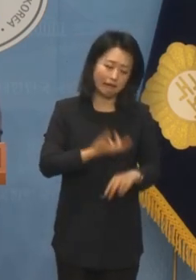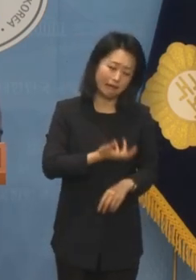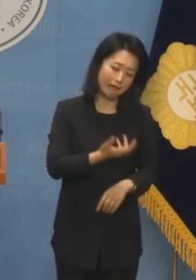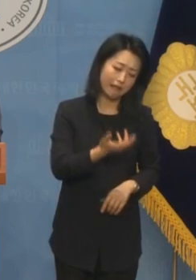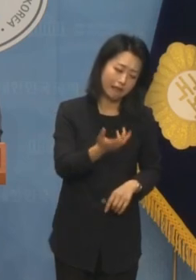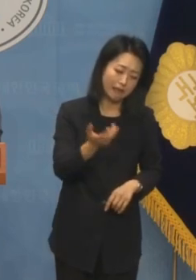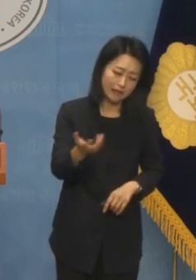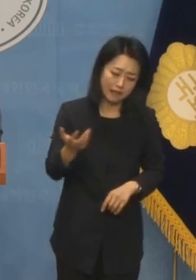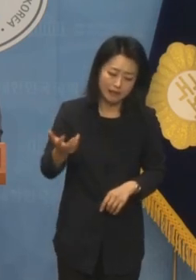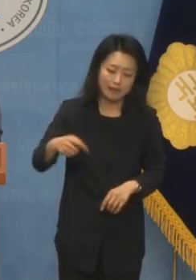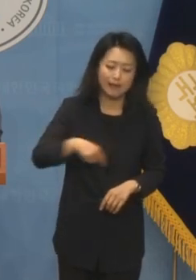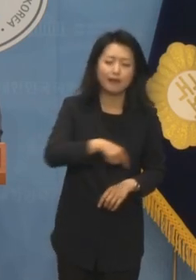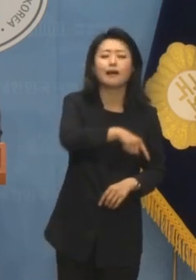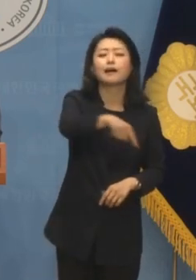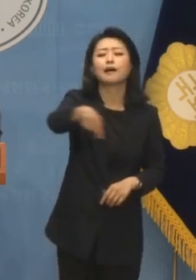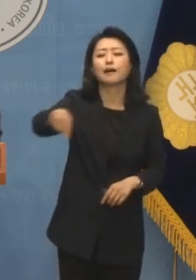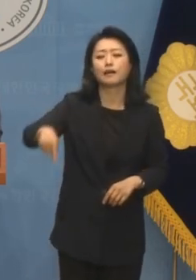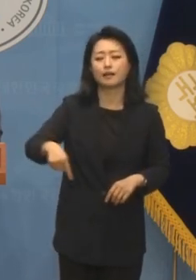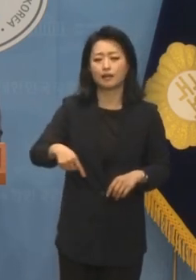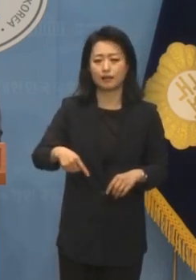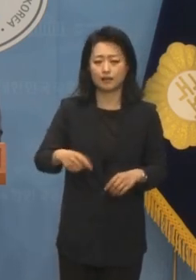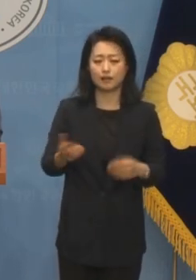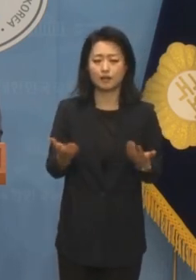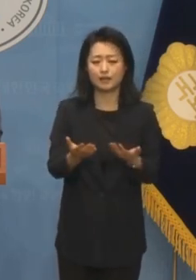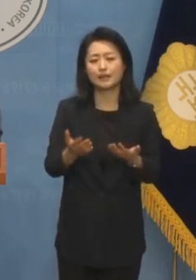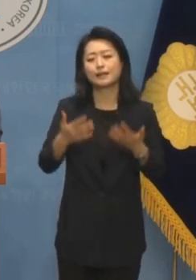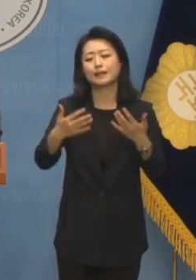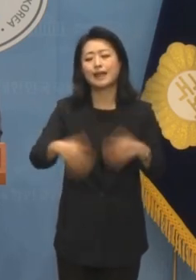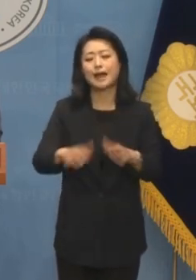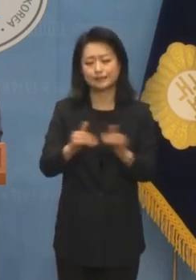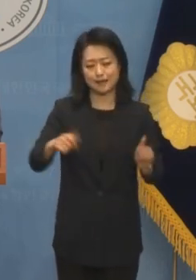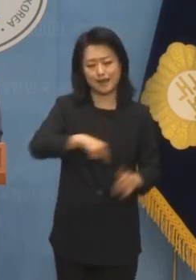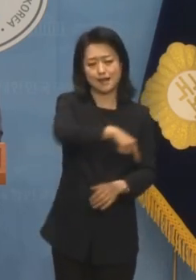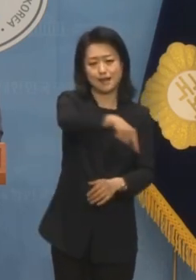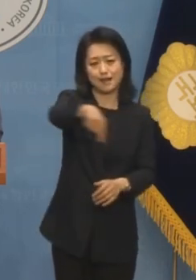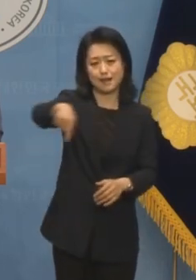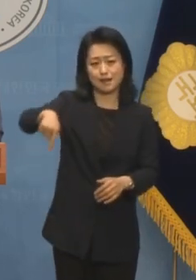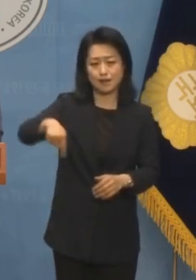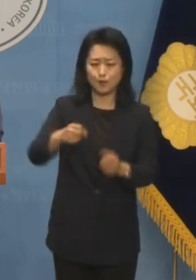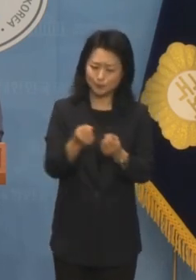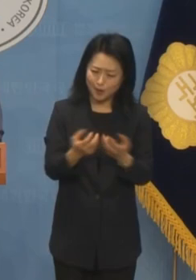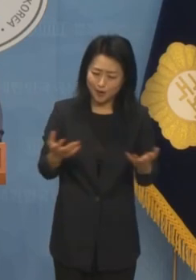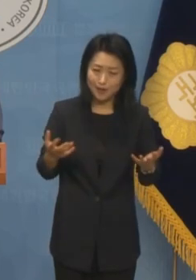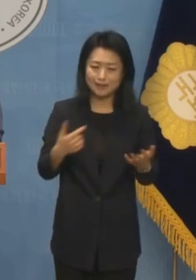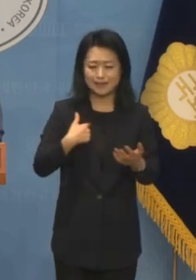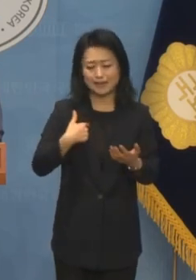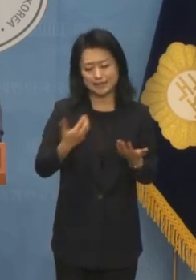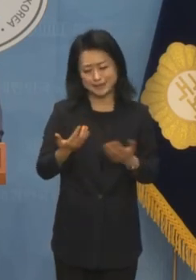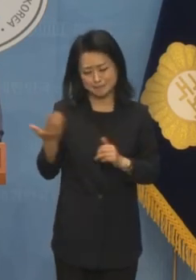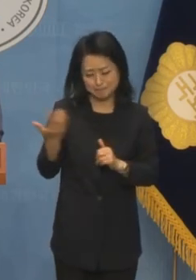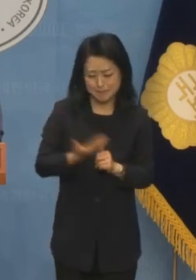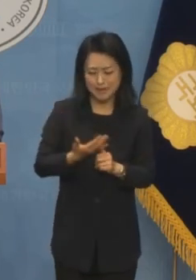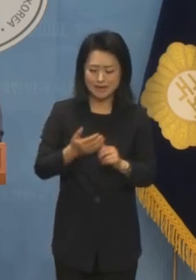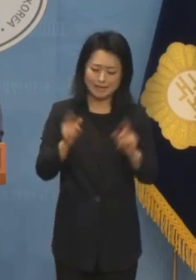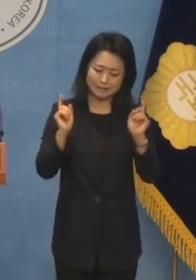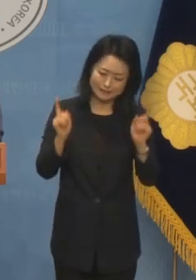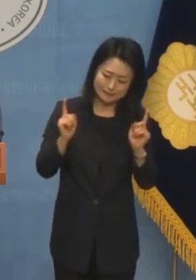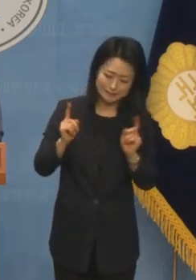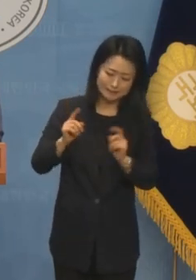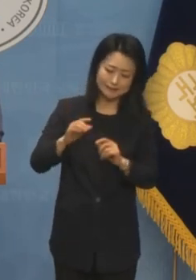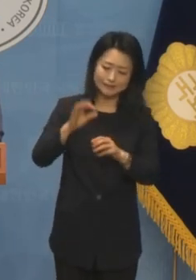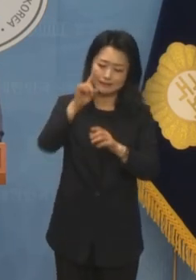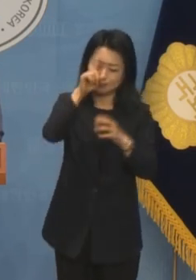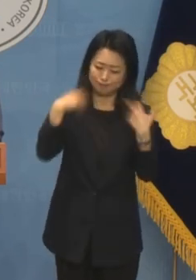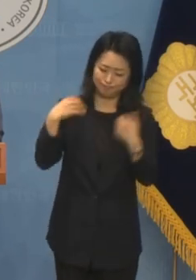있는 당사자들이기 때문입니다. 반복 수급의 원인과 책임은 고용을 불안정하게 하는